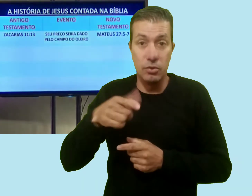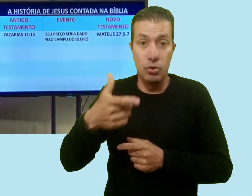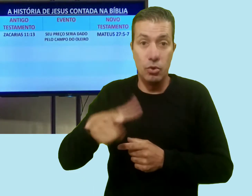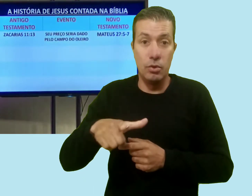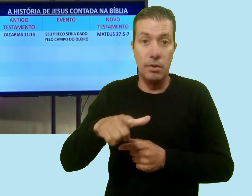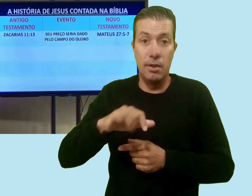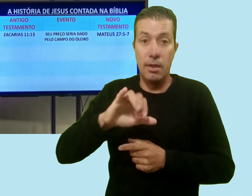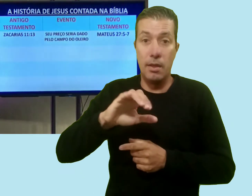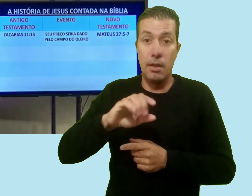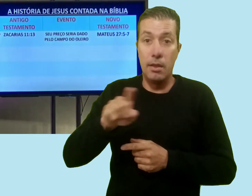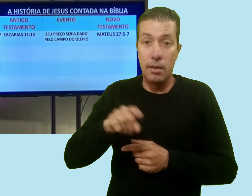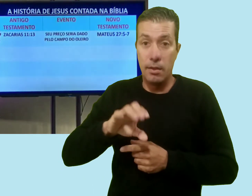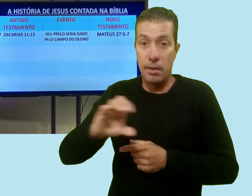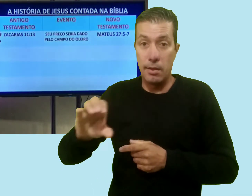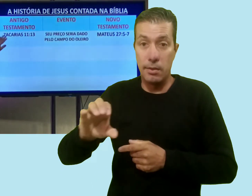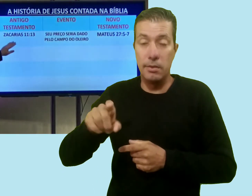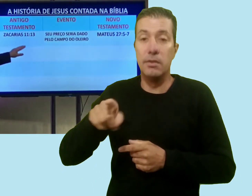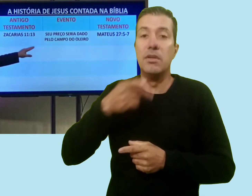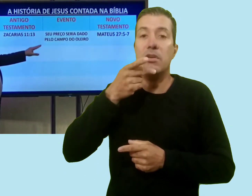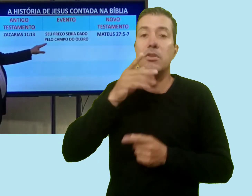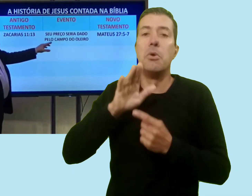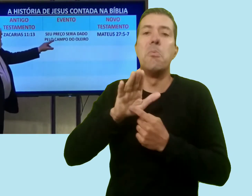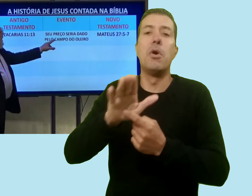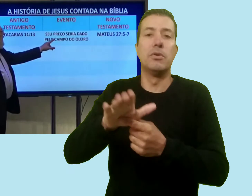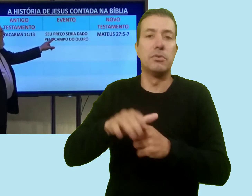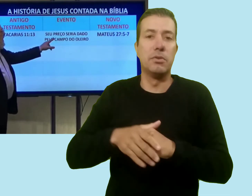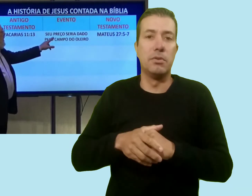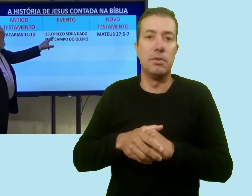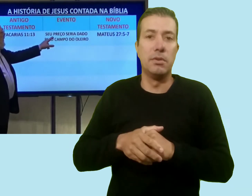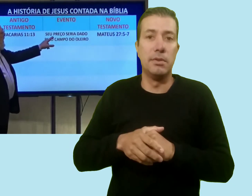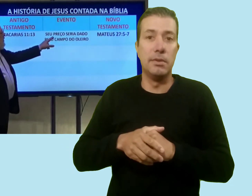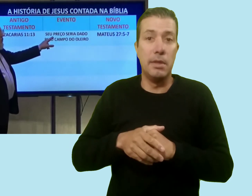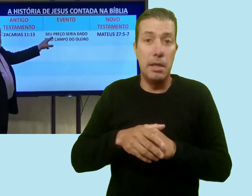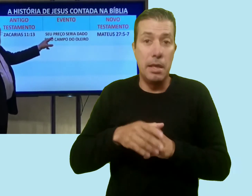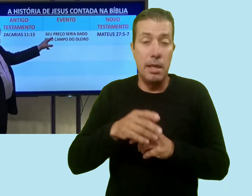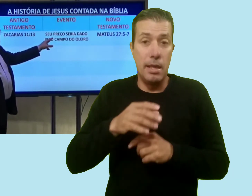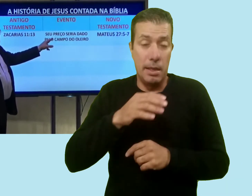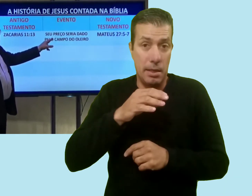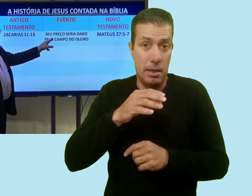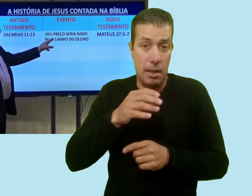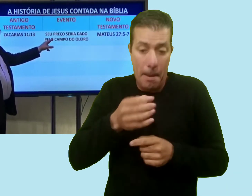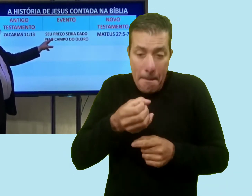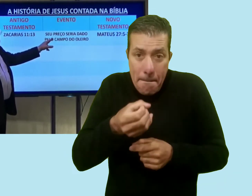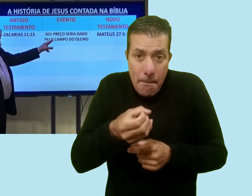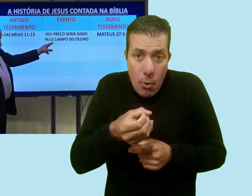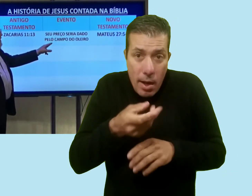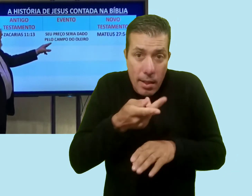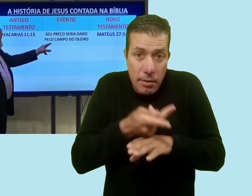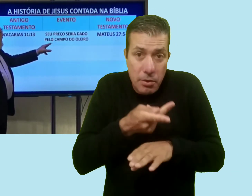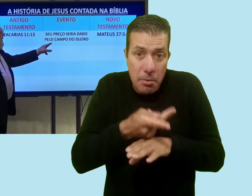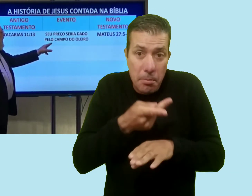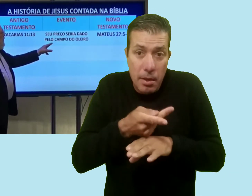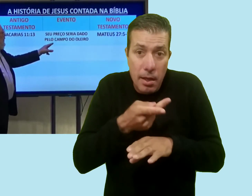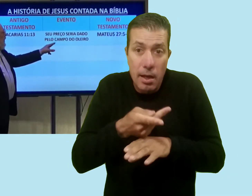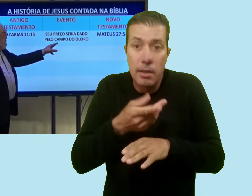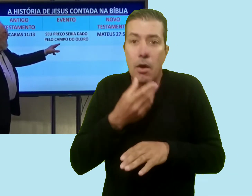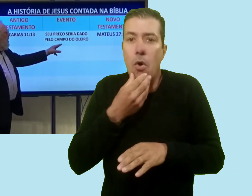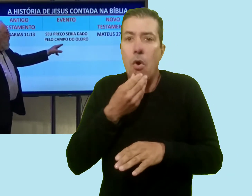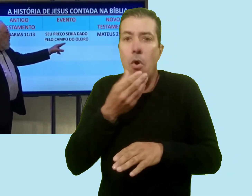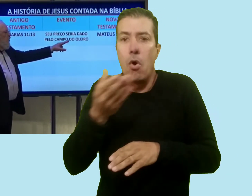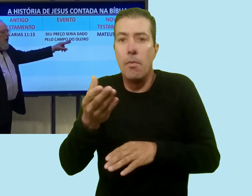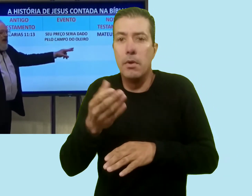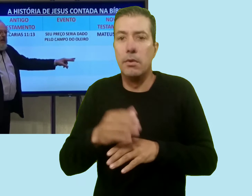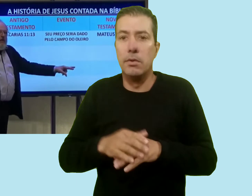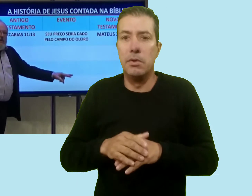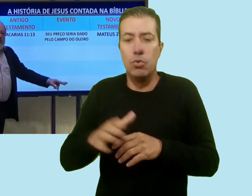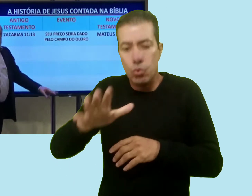Mais uma profecia, também em Zacarias. Esse preço de 30 moedas de prata seria dado pelo campo